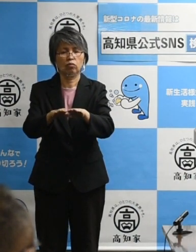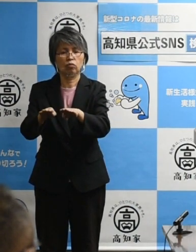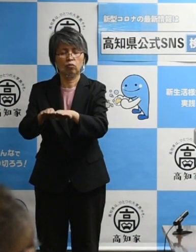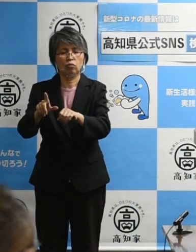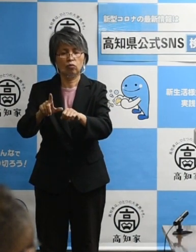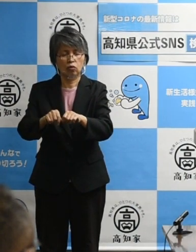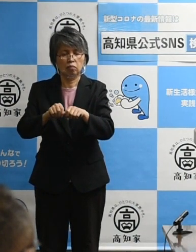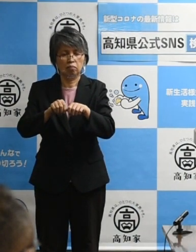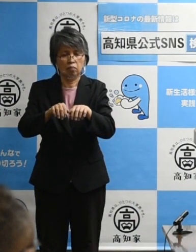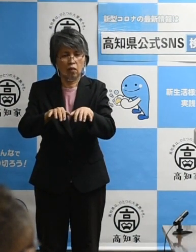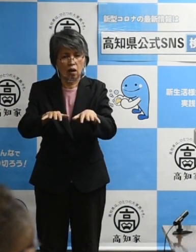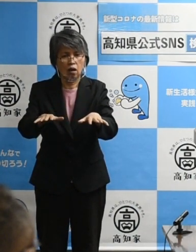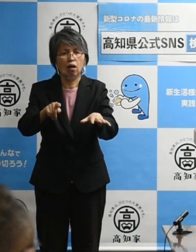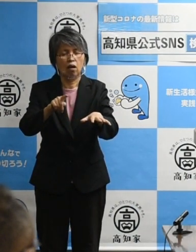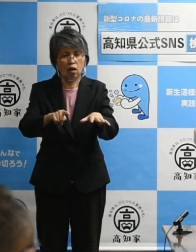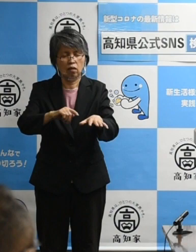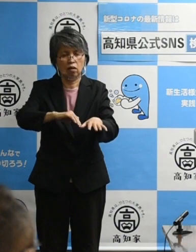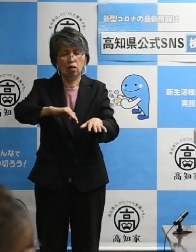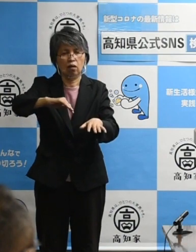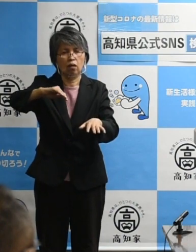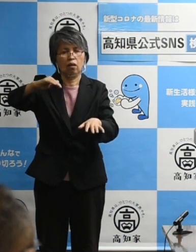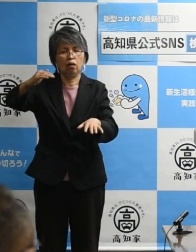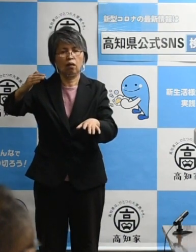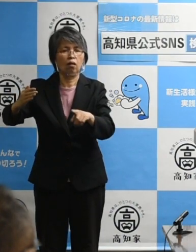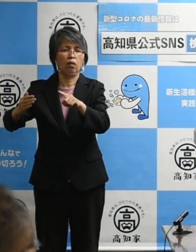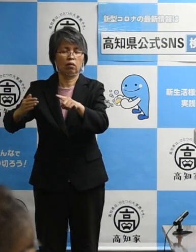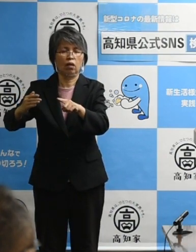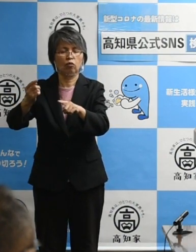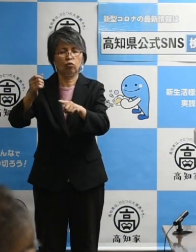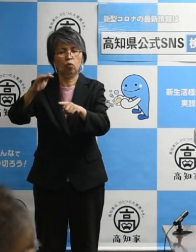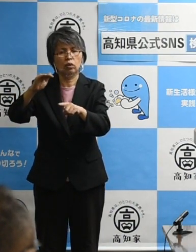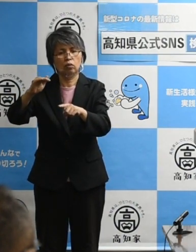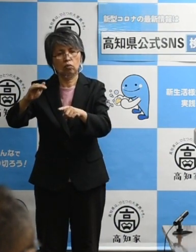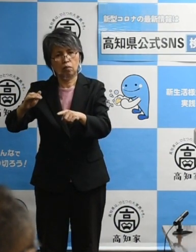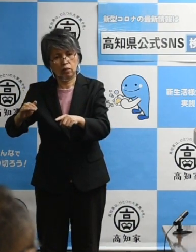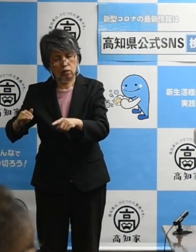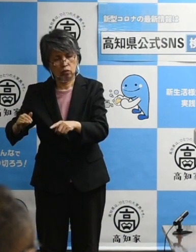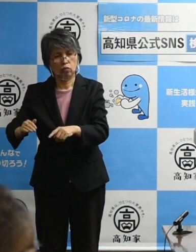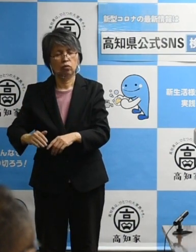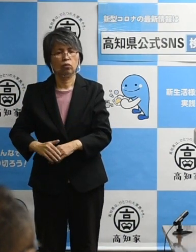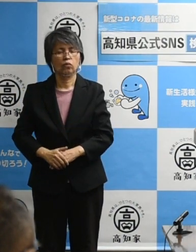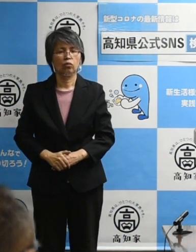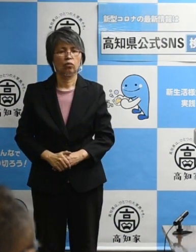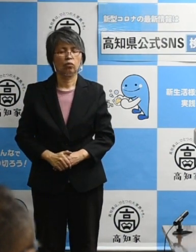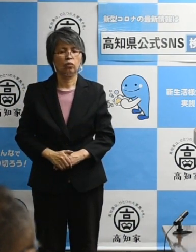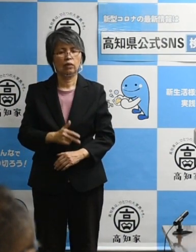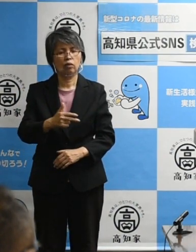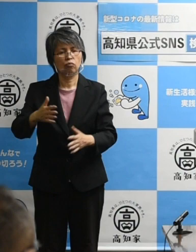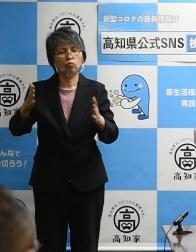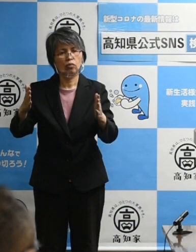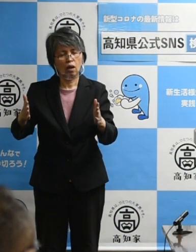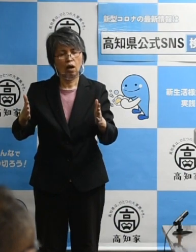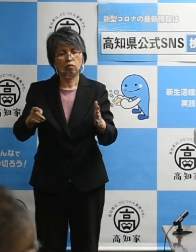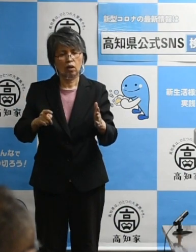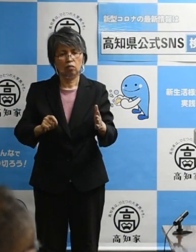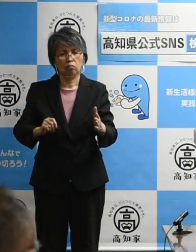つの波によりで一つの山ができておりますが、そこから少し収まっておったんですが、ここ2週間ほど急激に